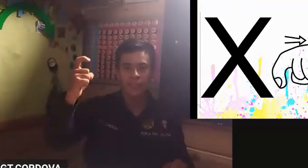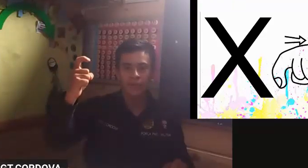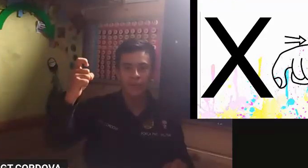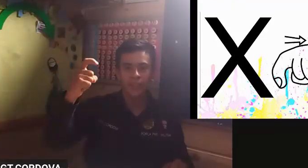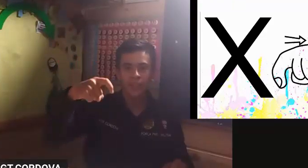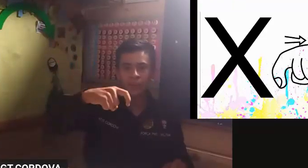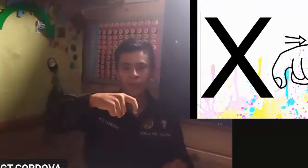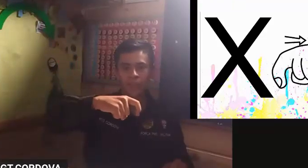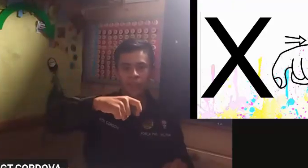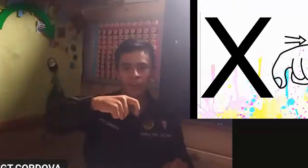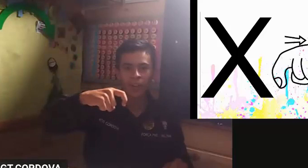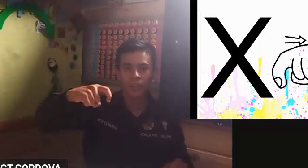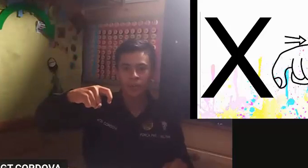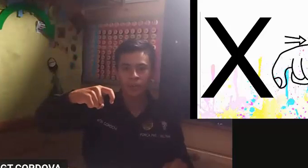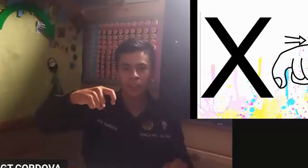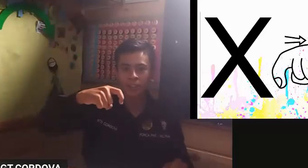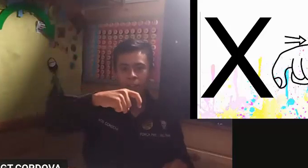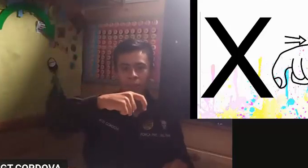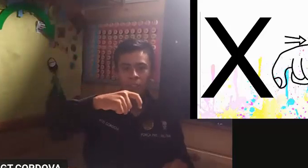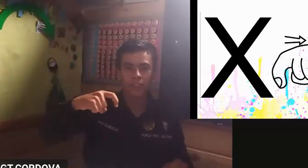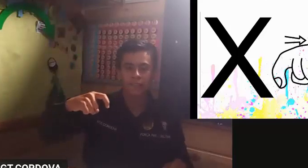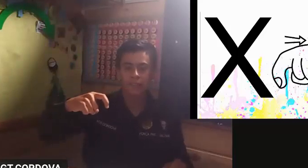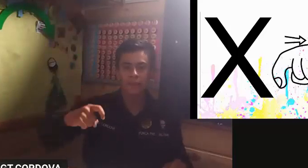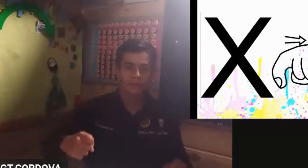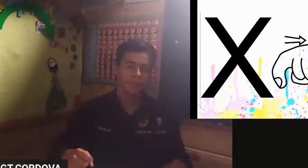dadinho aqui e, ó, a gente puxa o X.